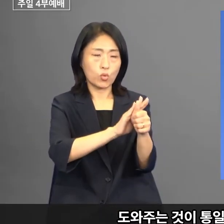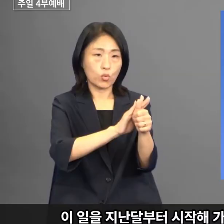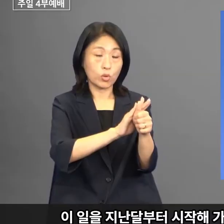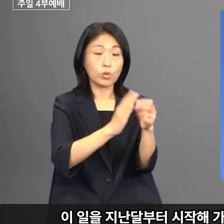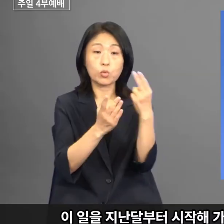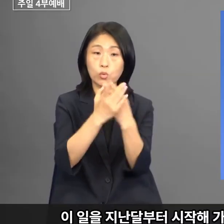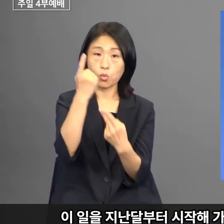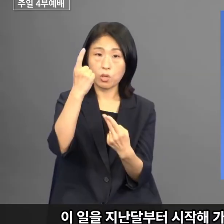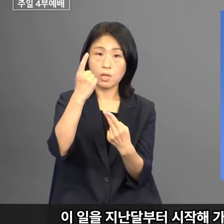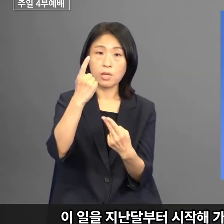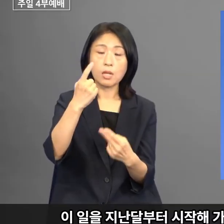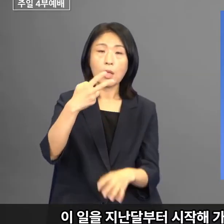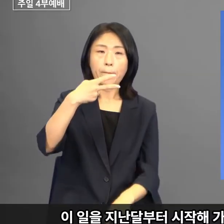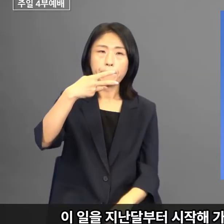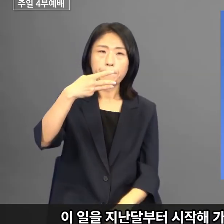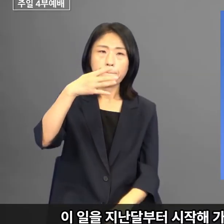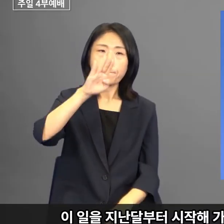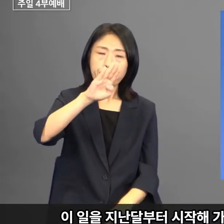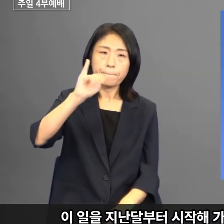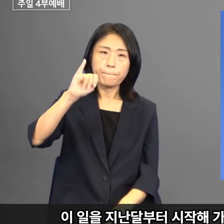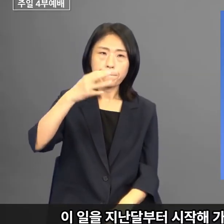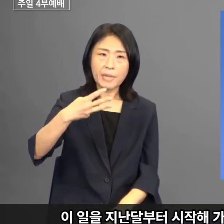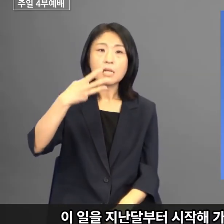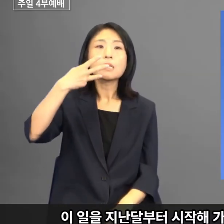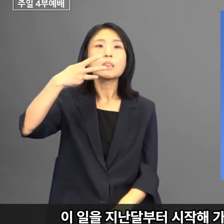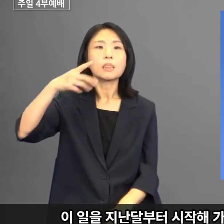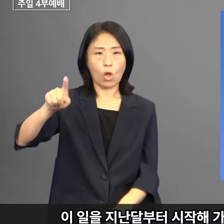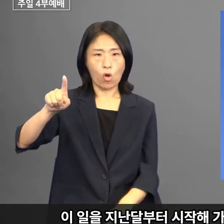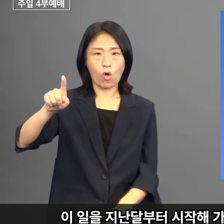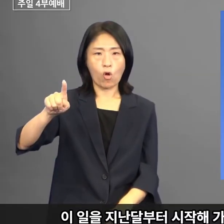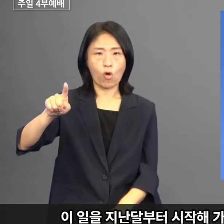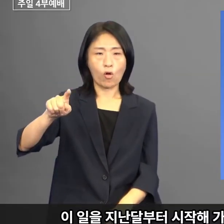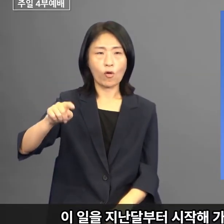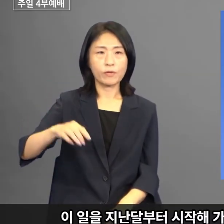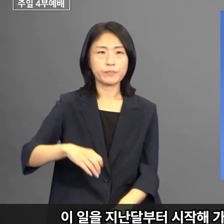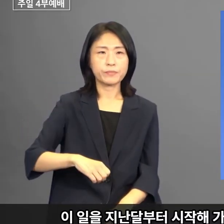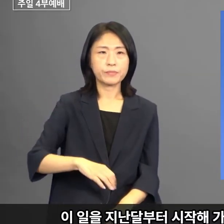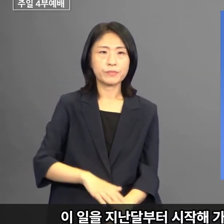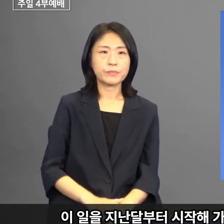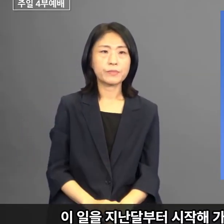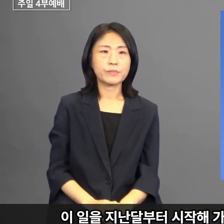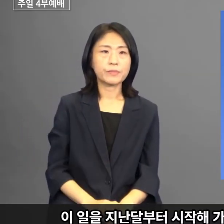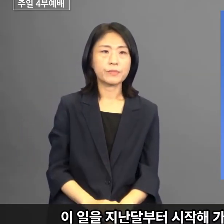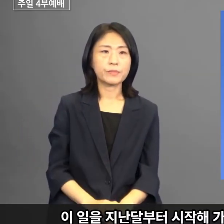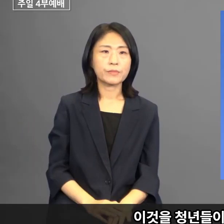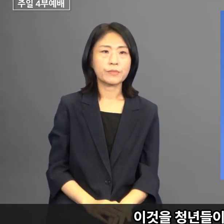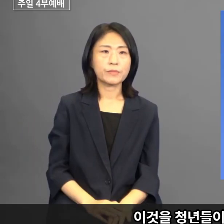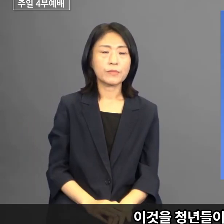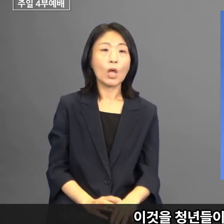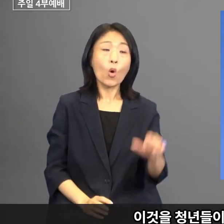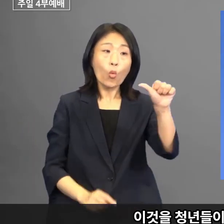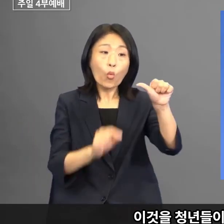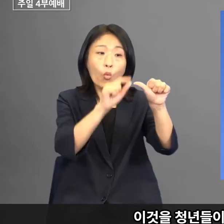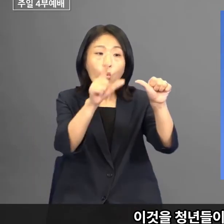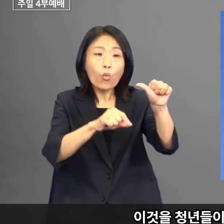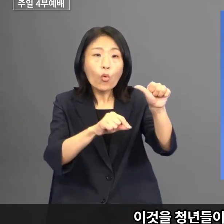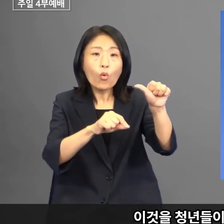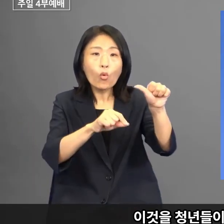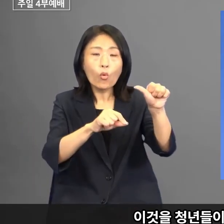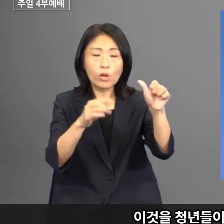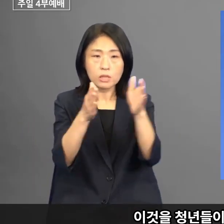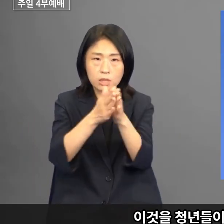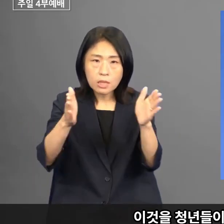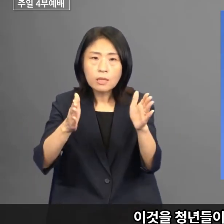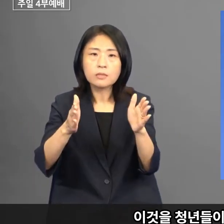빌더라고 하는 거예요. 이 일을 지난달부터 시작해가지고요 쭉 가서 12월까지 갑니다. 이것을 청년들이